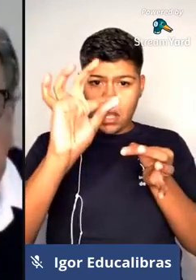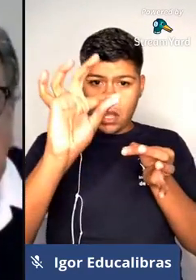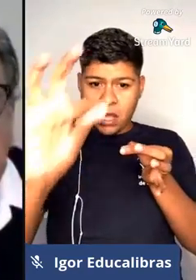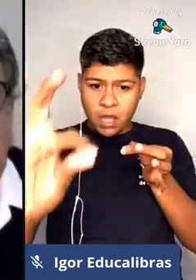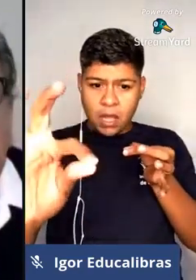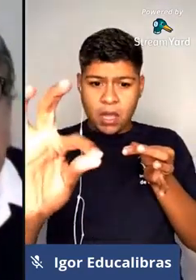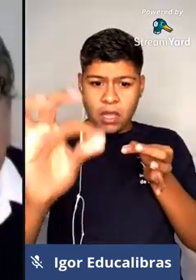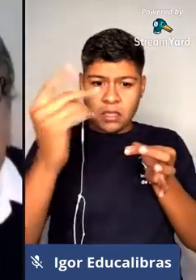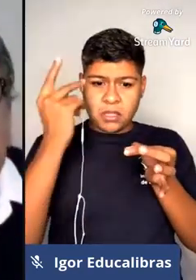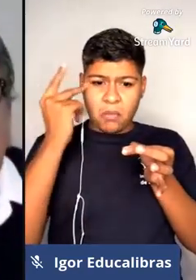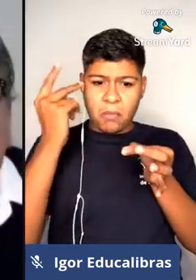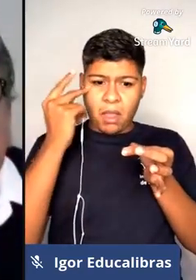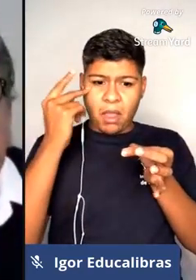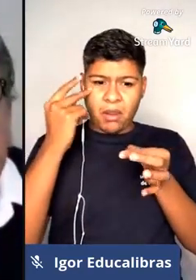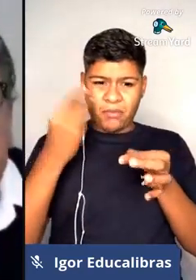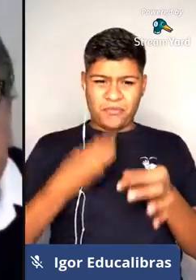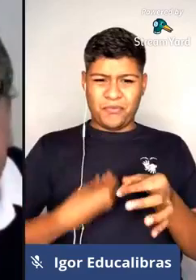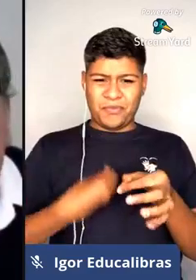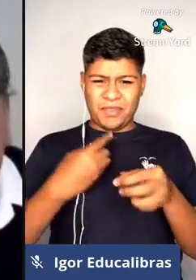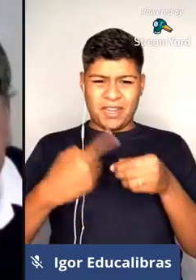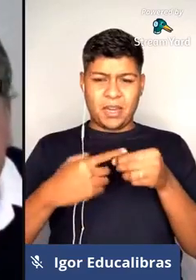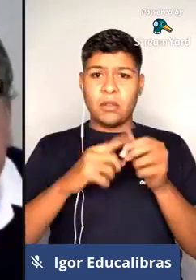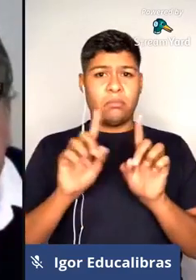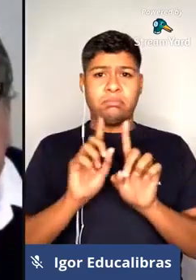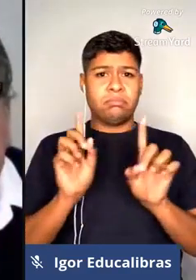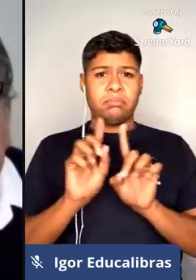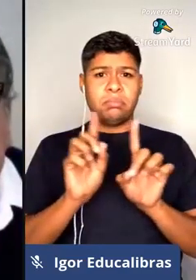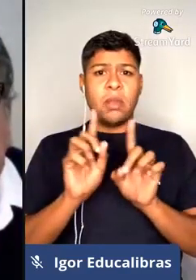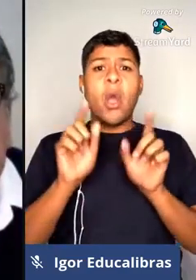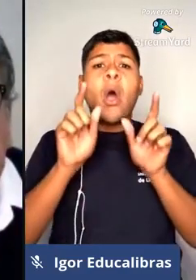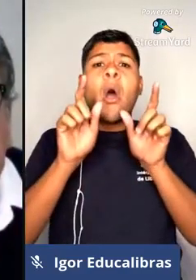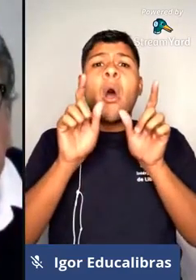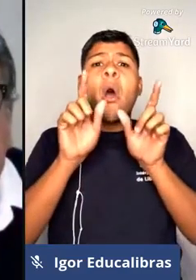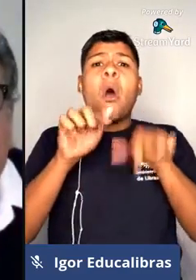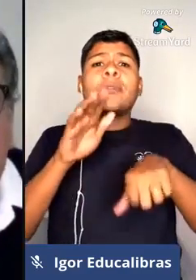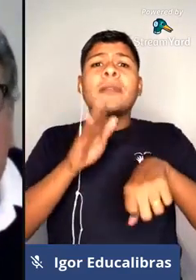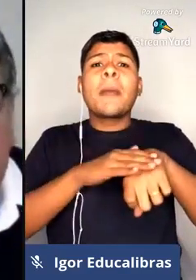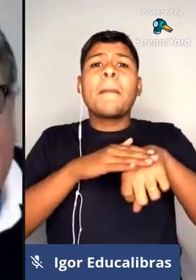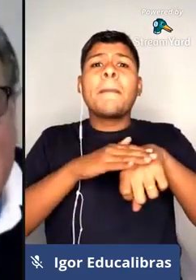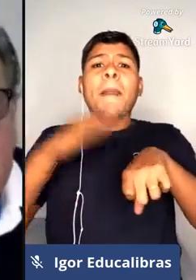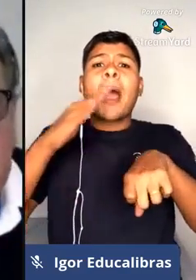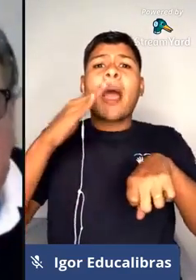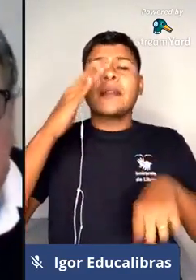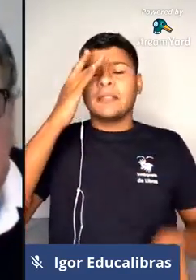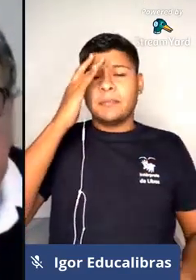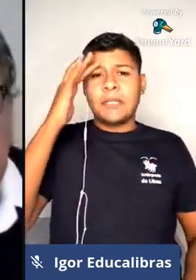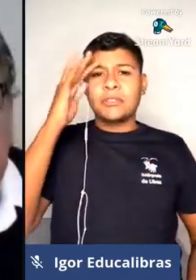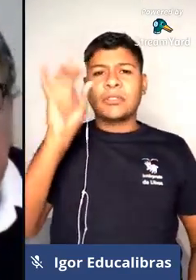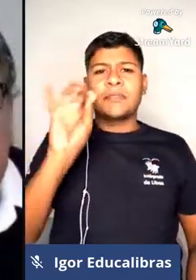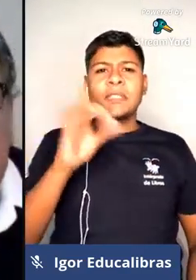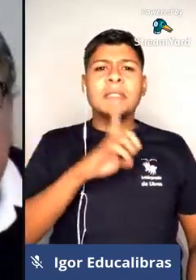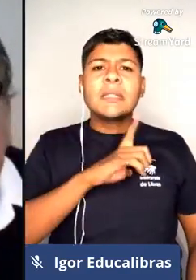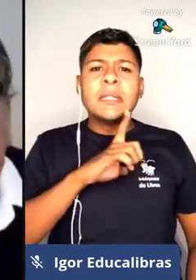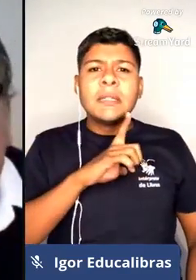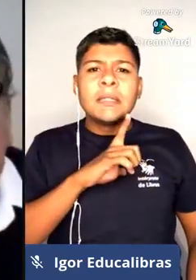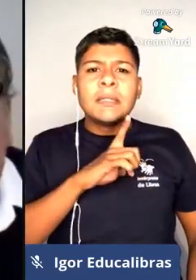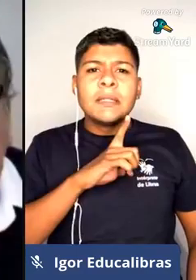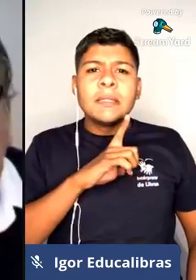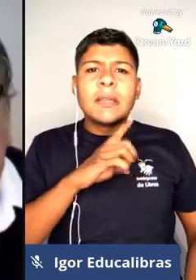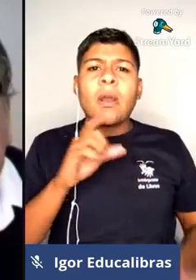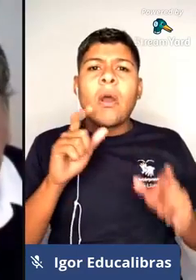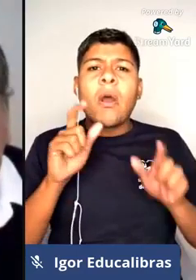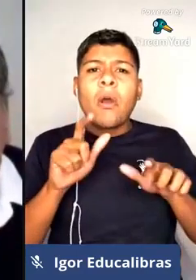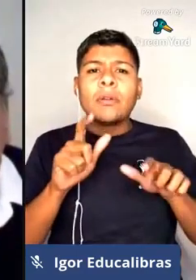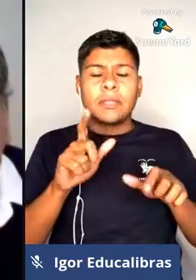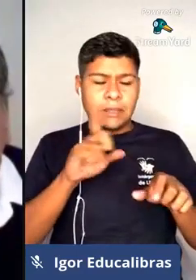difícil, né? Mas onde estão a maioria das pessoas com deficiência e que este modelo de PL vai ajudar